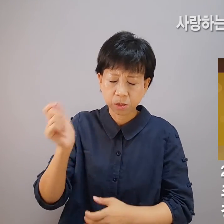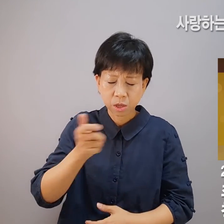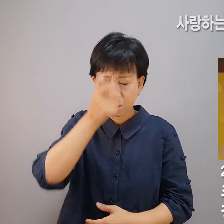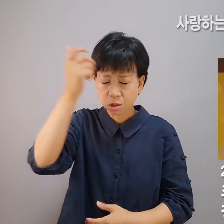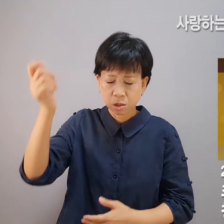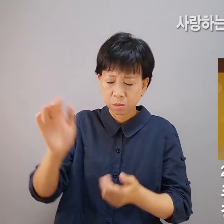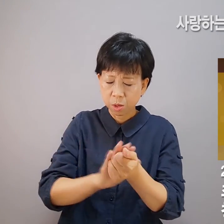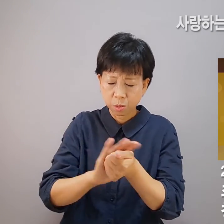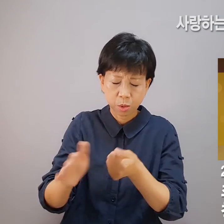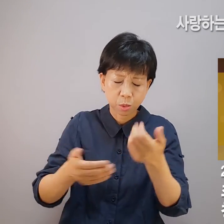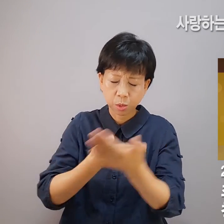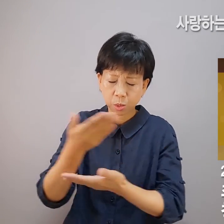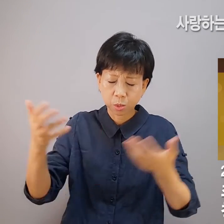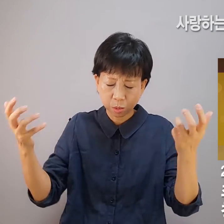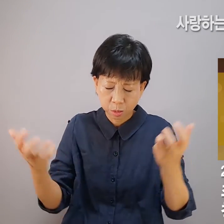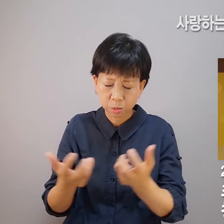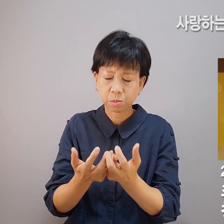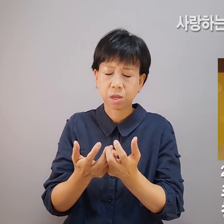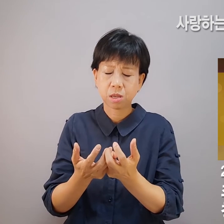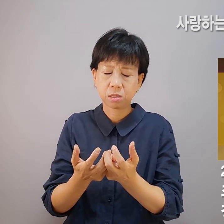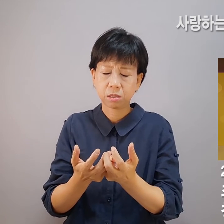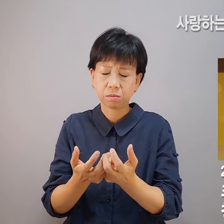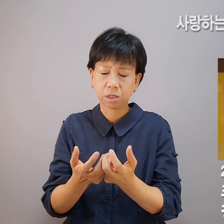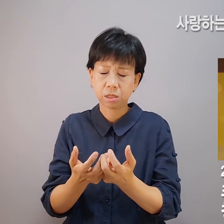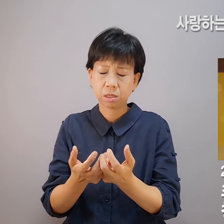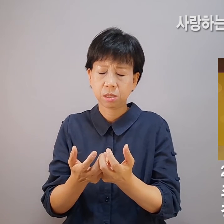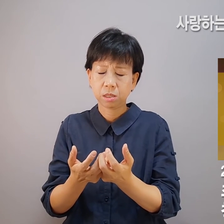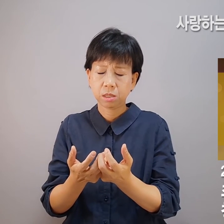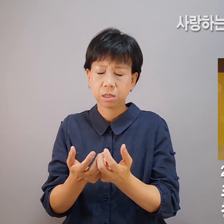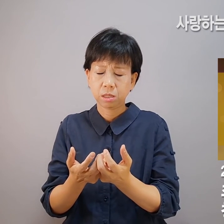사랑하심과 성령님의 위로교통 충만하심이